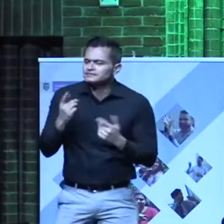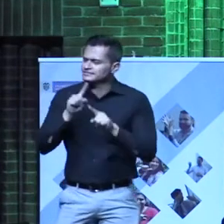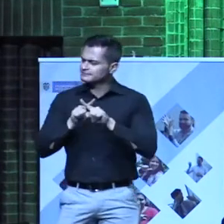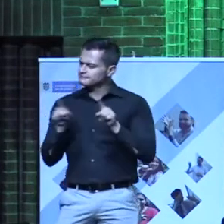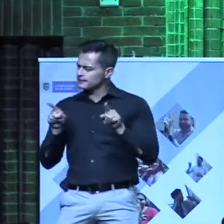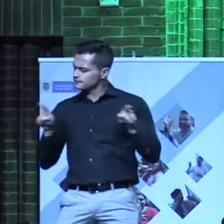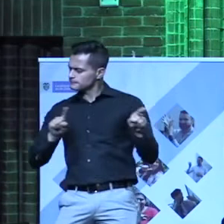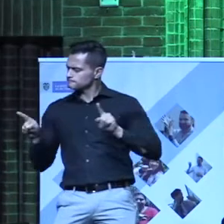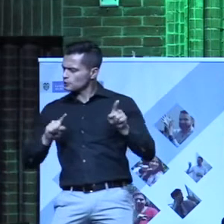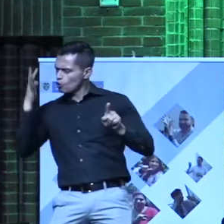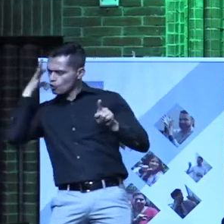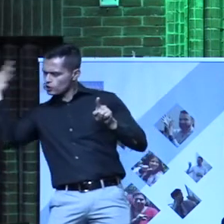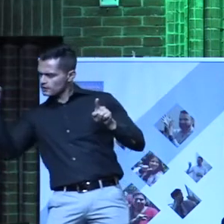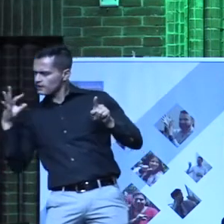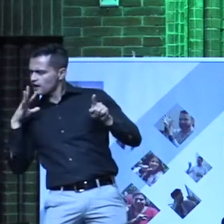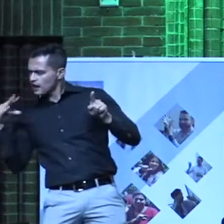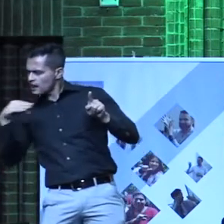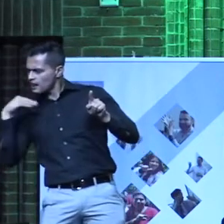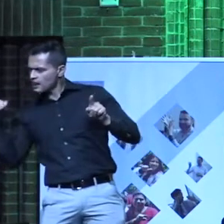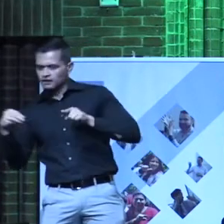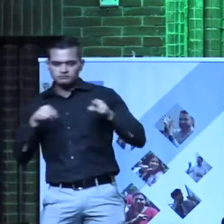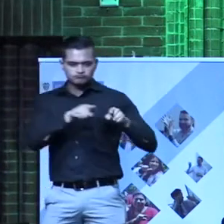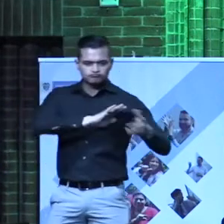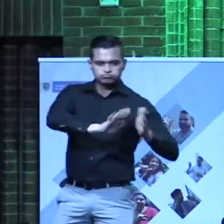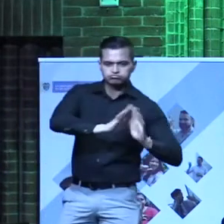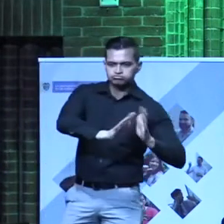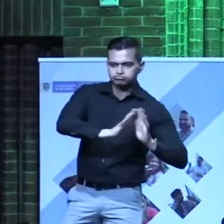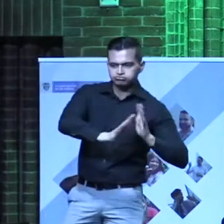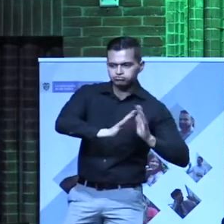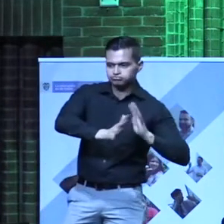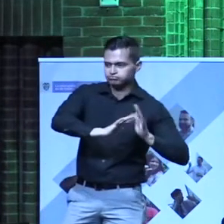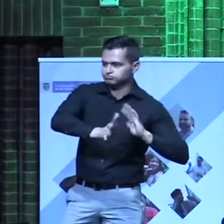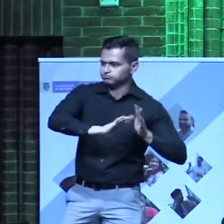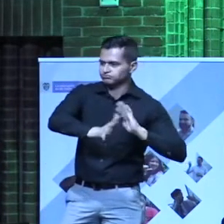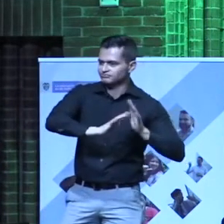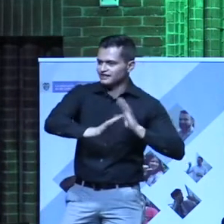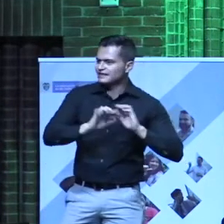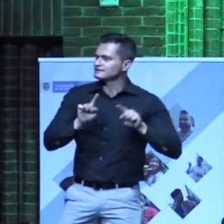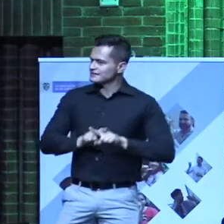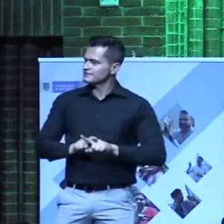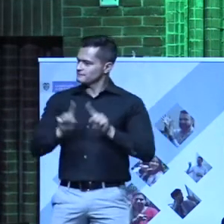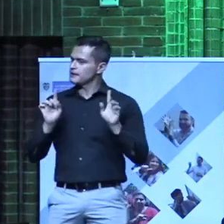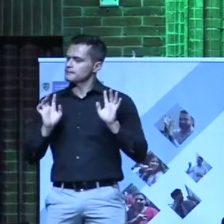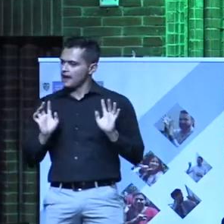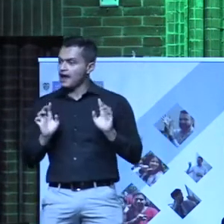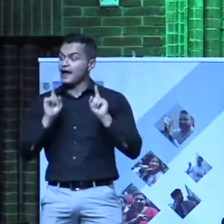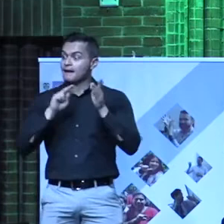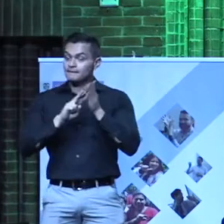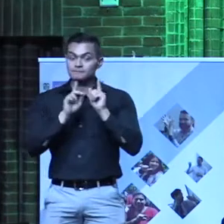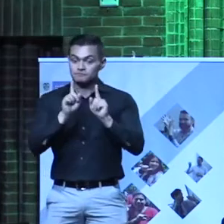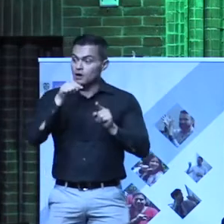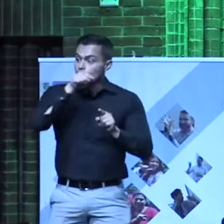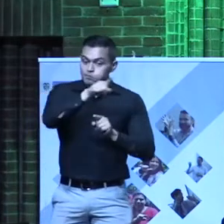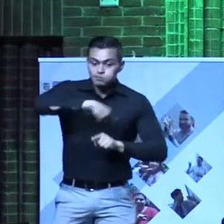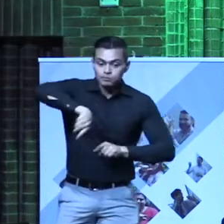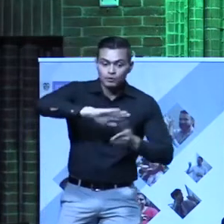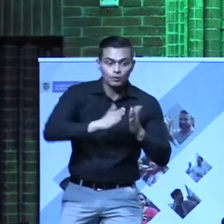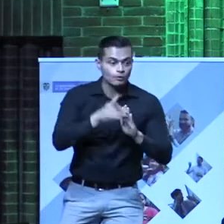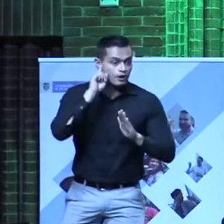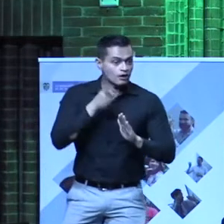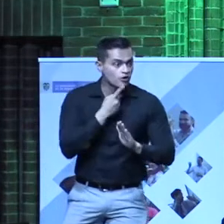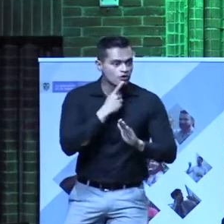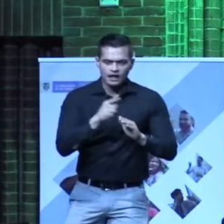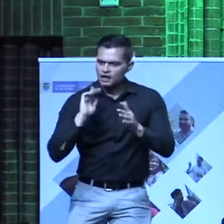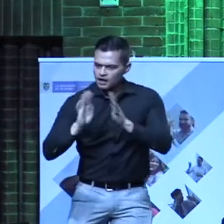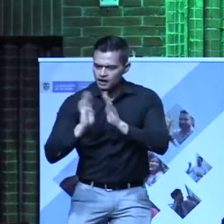de una lengua diferente. Ese uso de esa lengua diferente nos lleva a un atributo cultural, a una diferencia